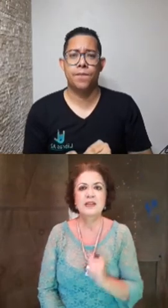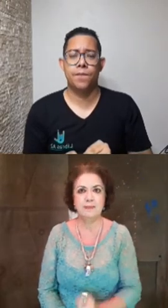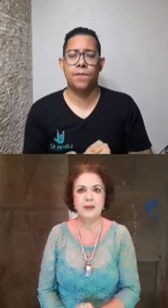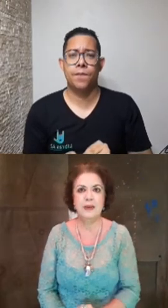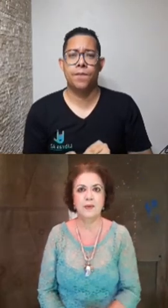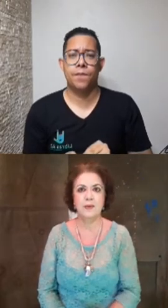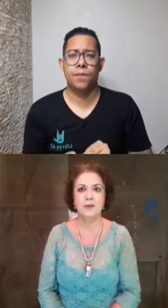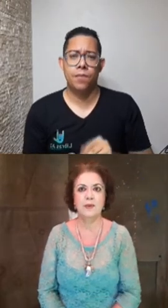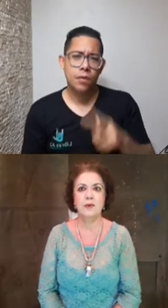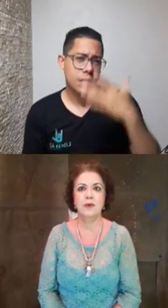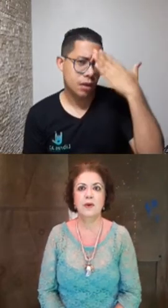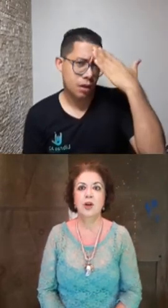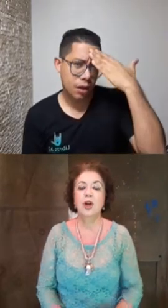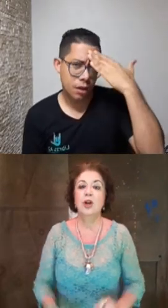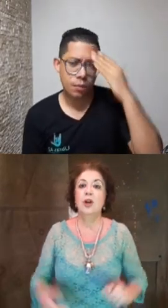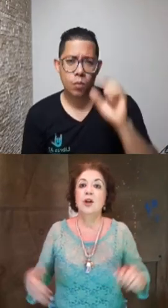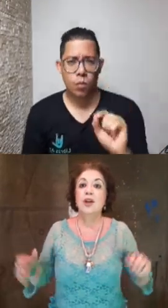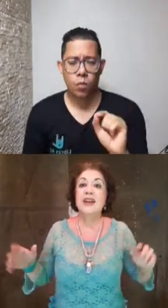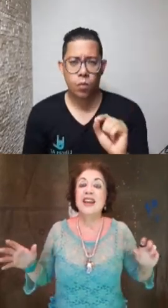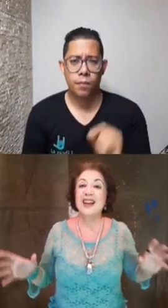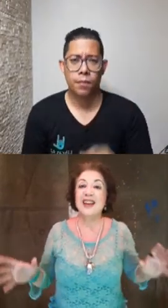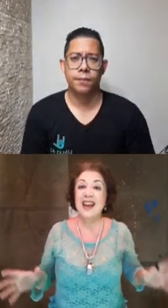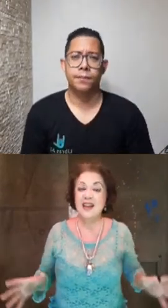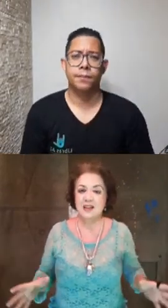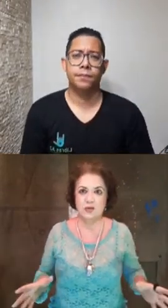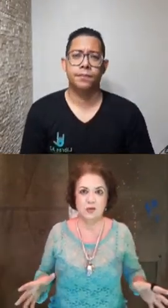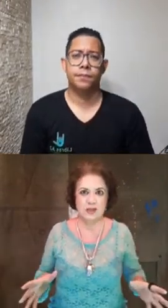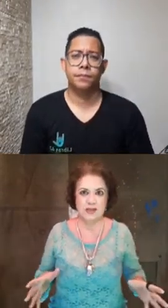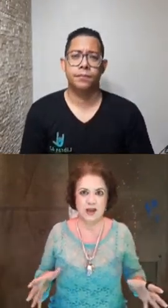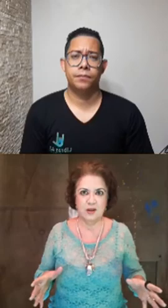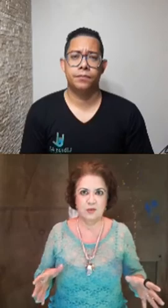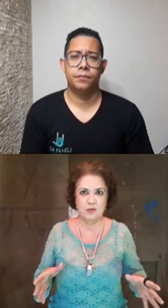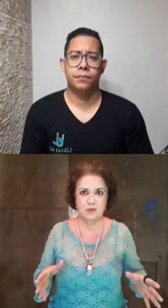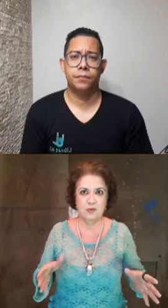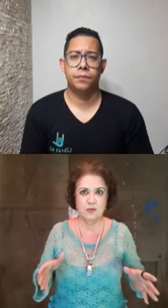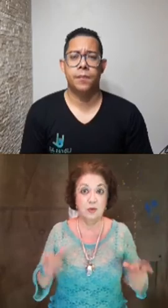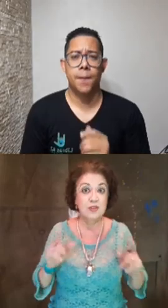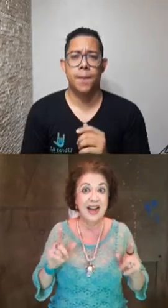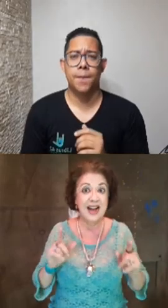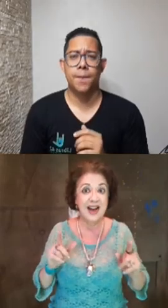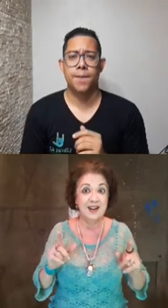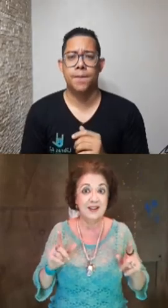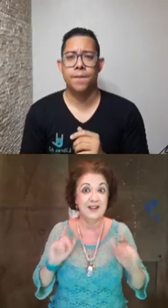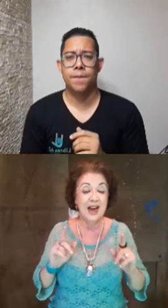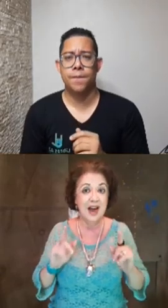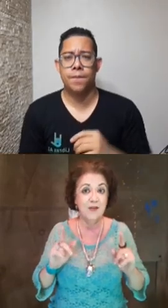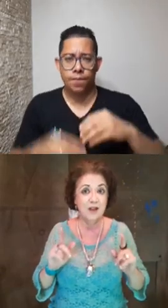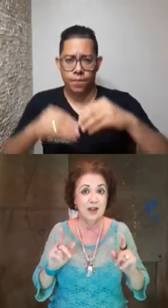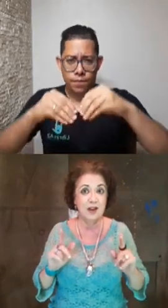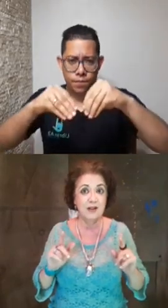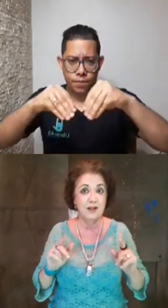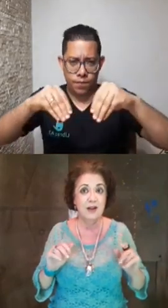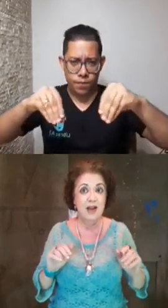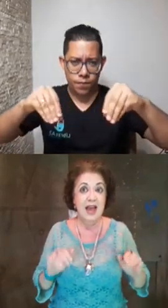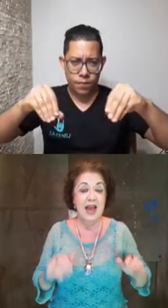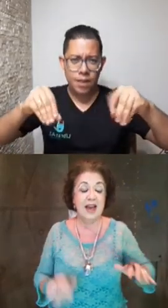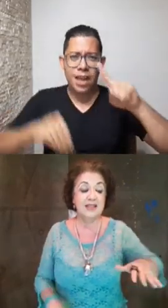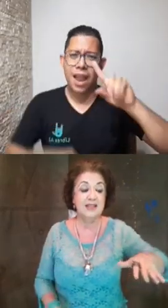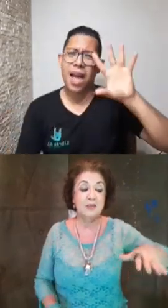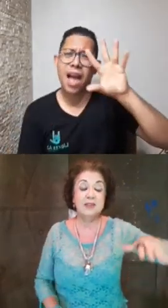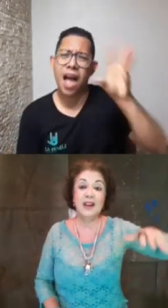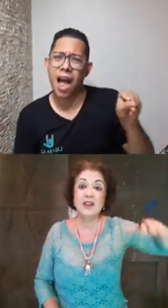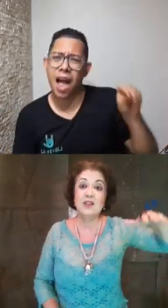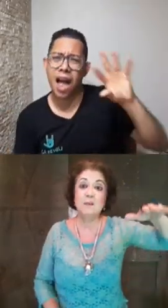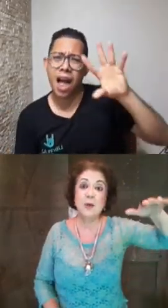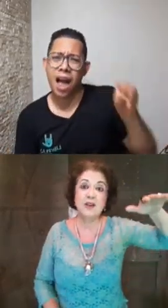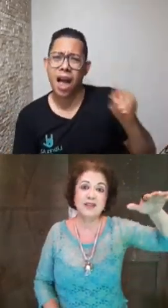Vocês sabiam que as areias do deserto, do Saara, na África, elas